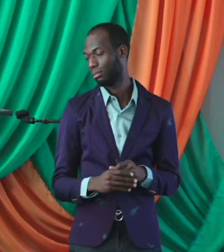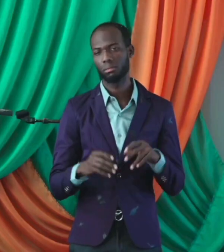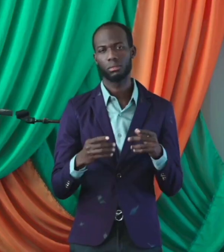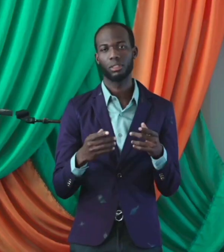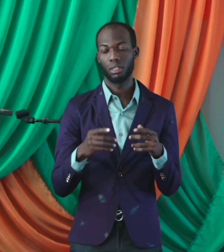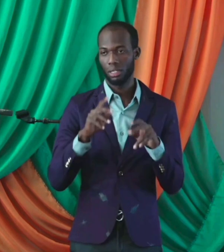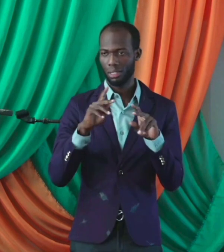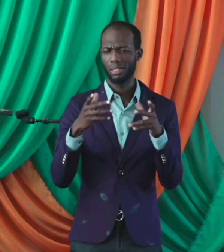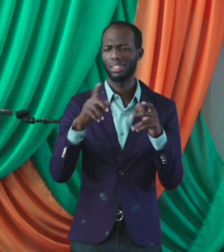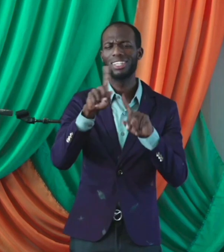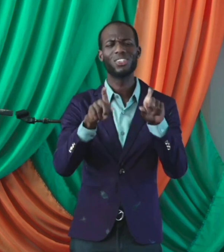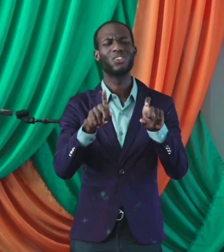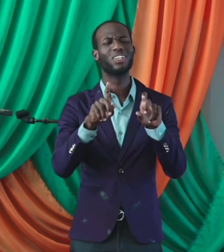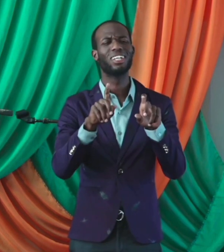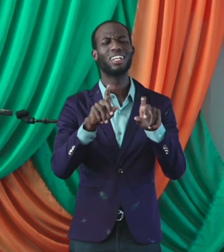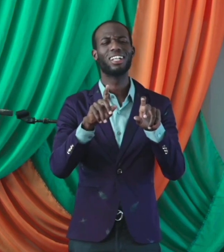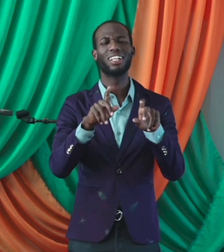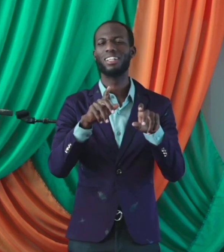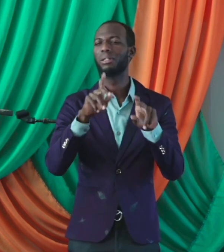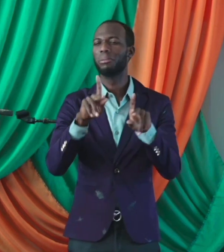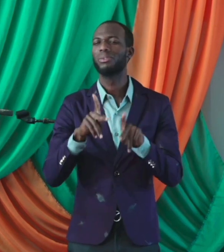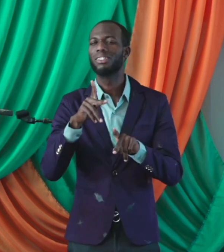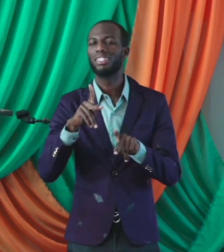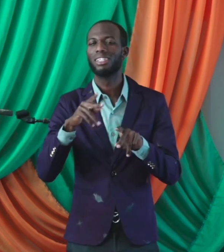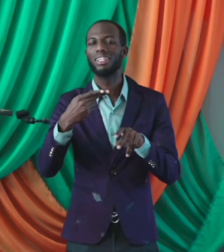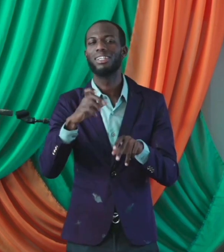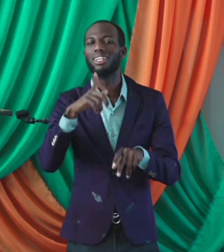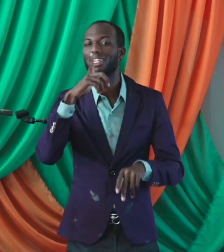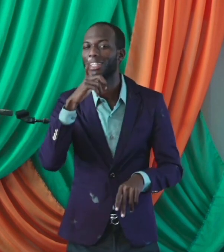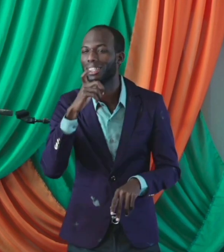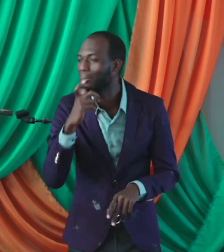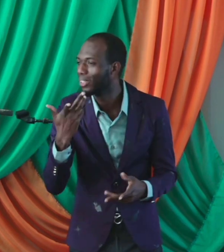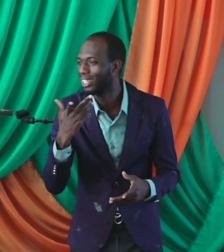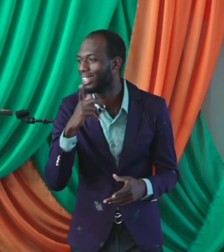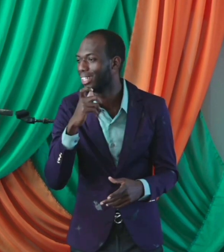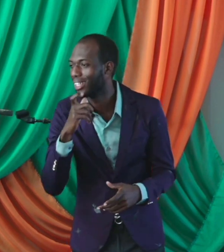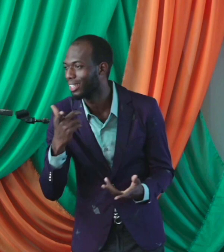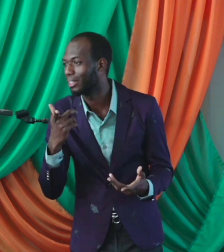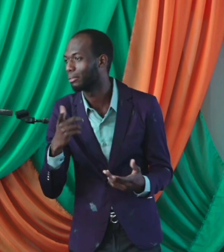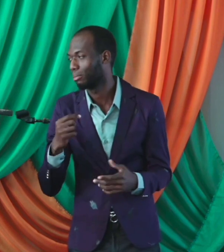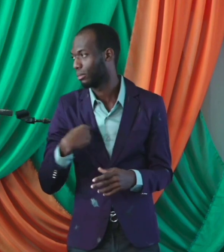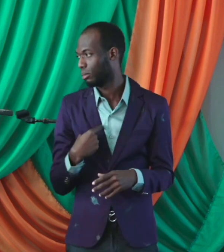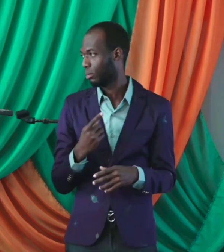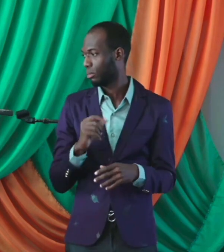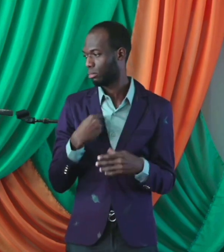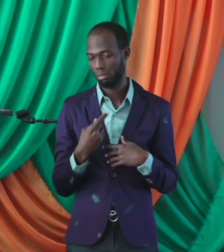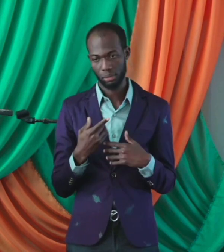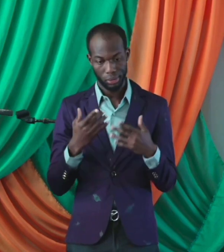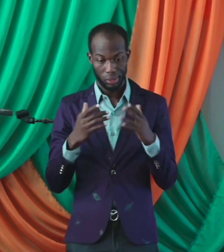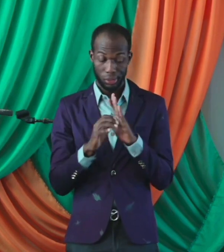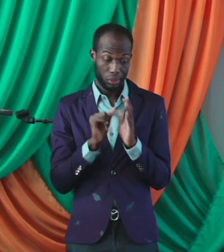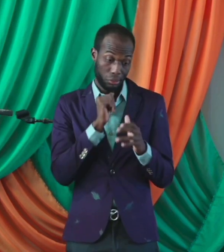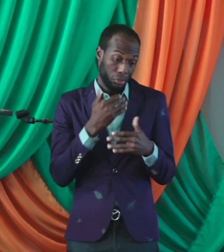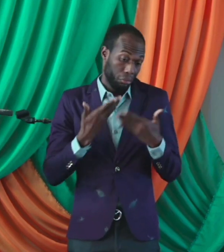Qui est-ce qui est handicapé dans le pays ça? Mais m'a dit, comme handicapé, c'est moun qui pas de